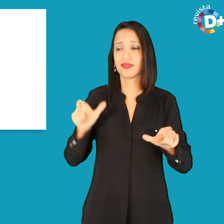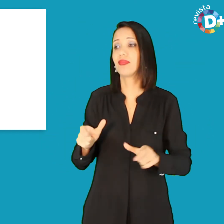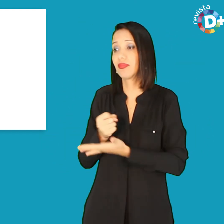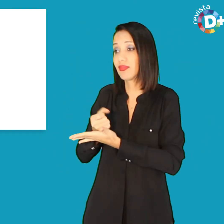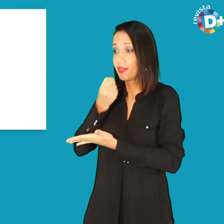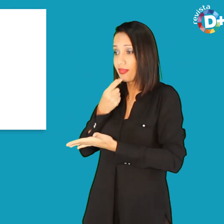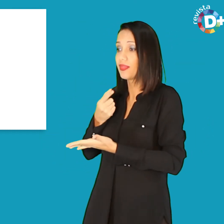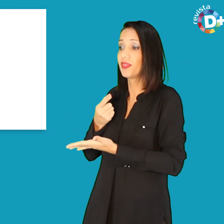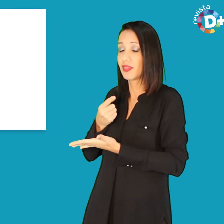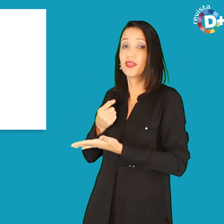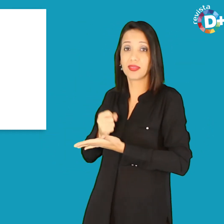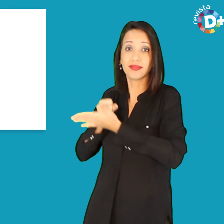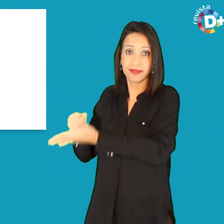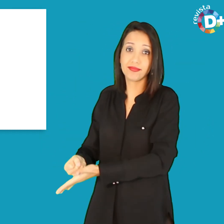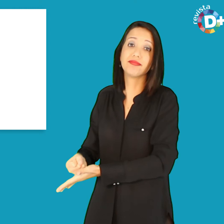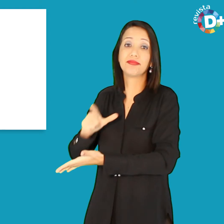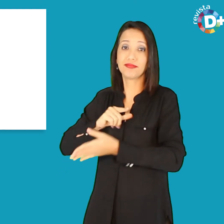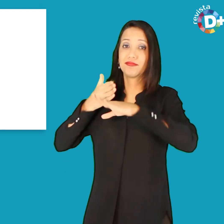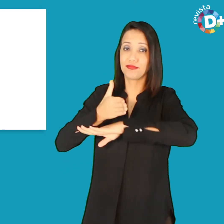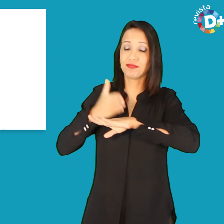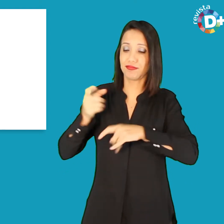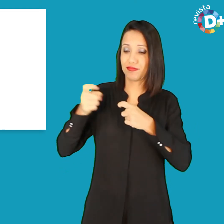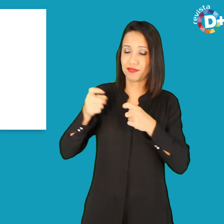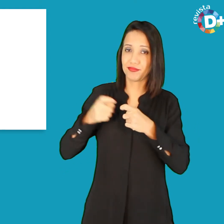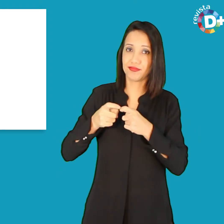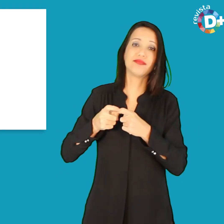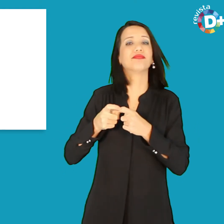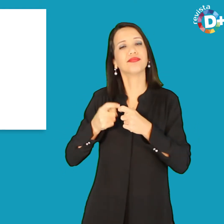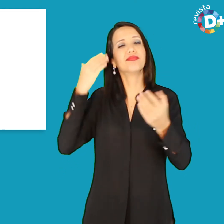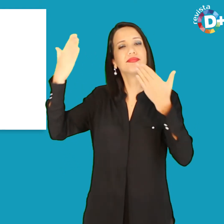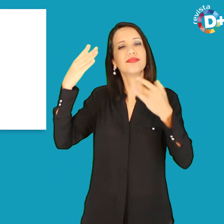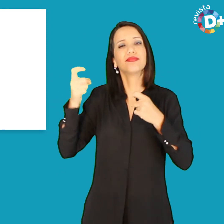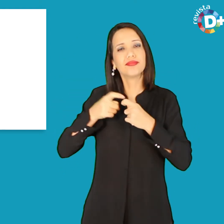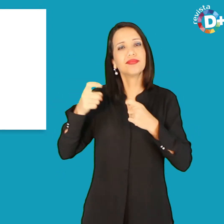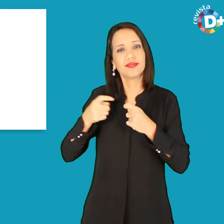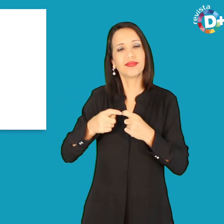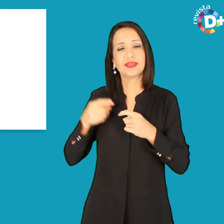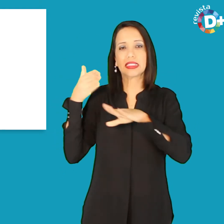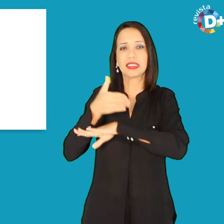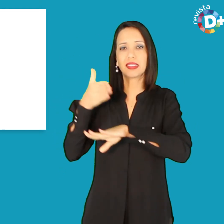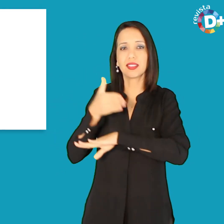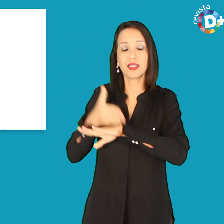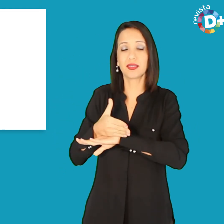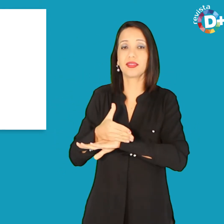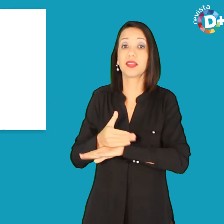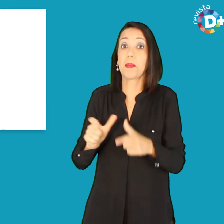por ter que frequentar um médico ou terapeuta com uma frequência maior do que a desejada. Atualmente, consegue entender